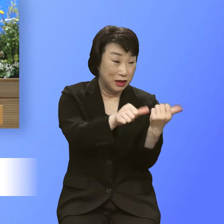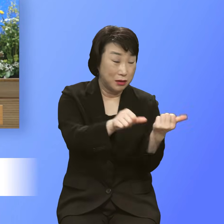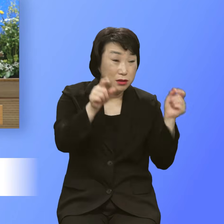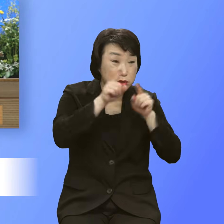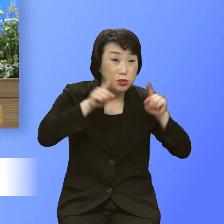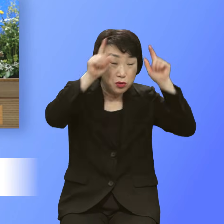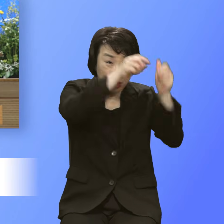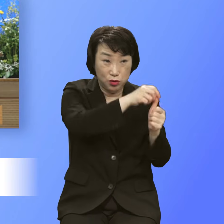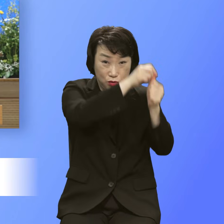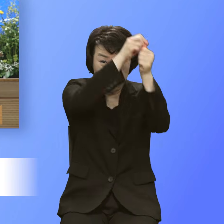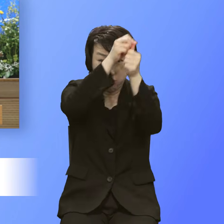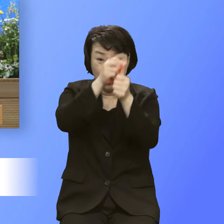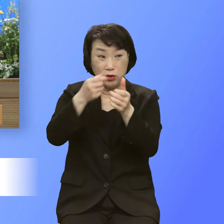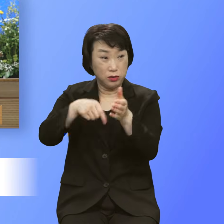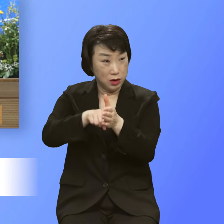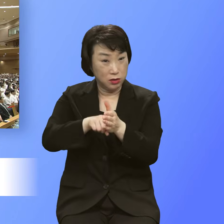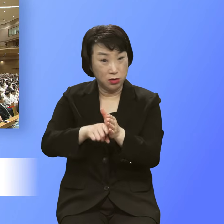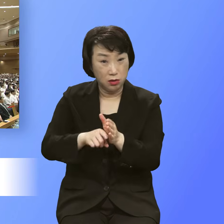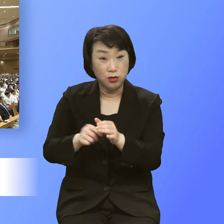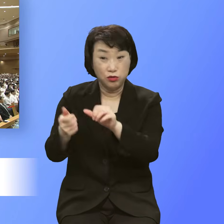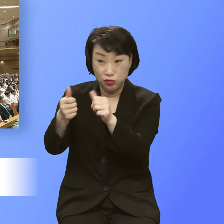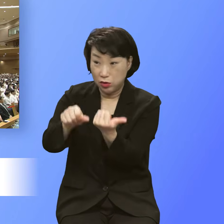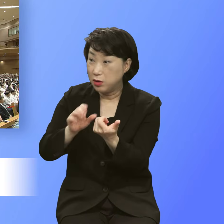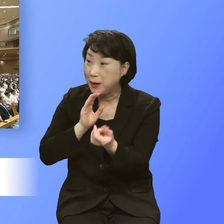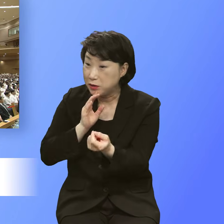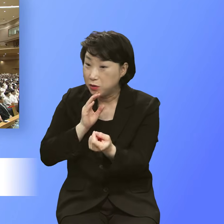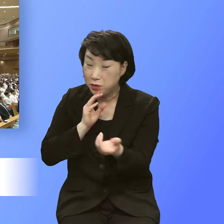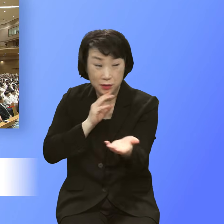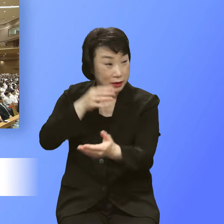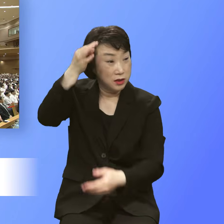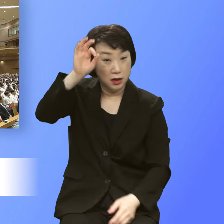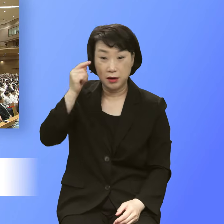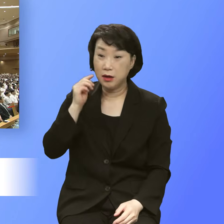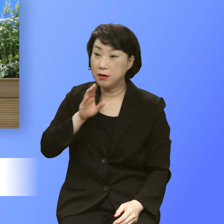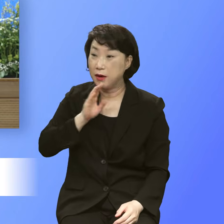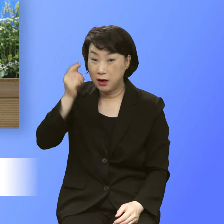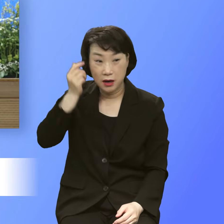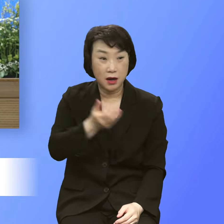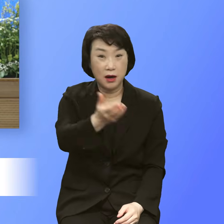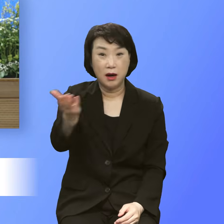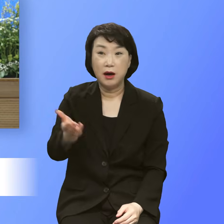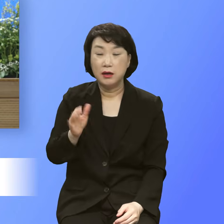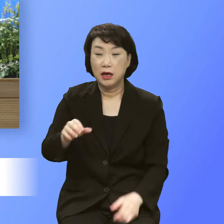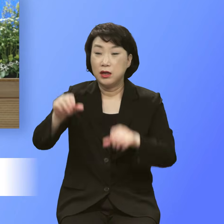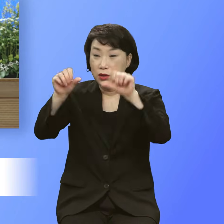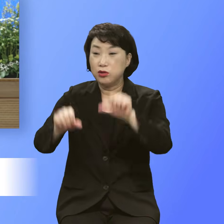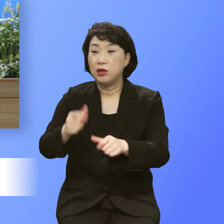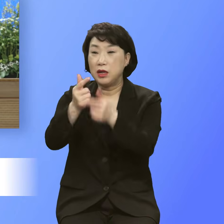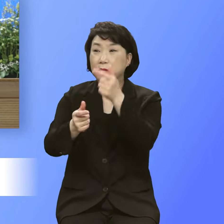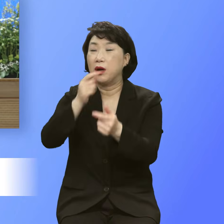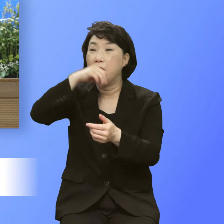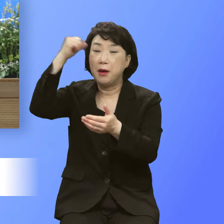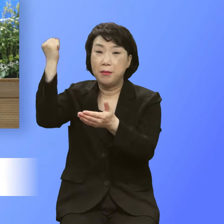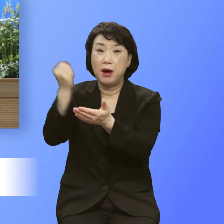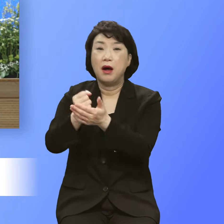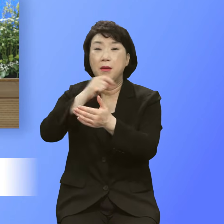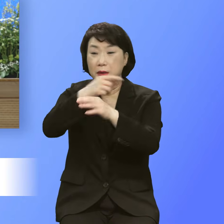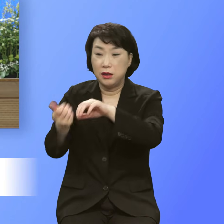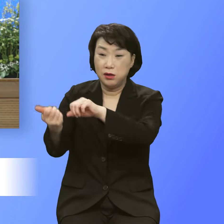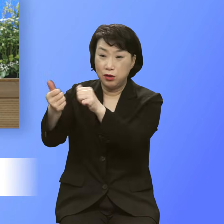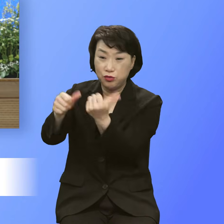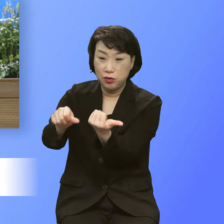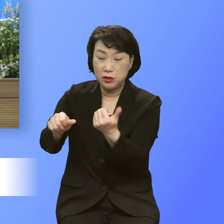위하여 인정합니까? 저주의 나무 십자가에서 피 흘려 죽어서 내